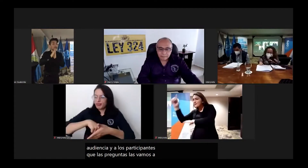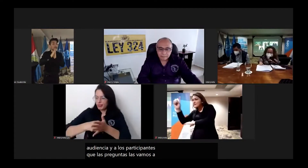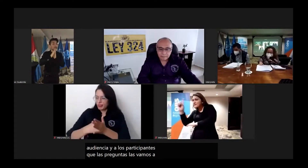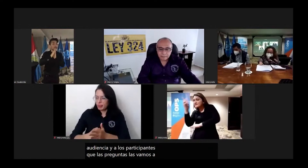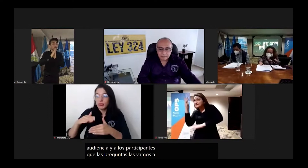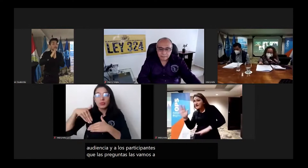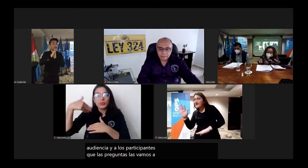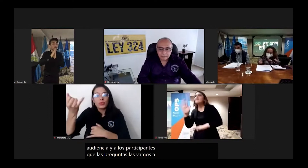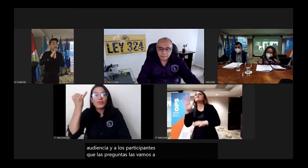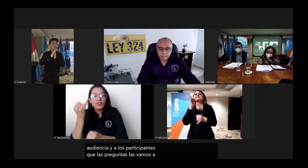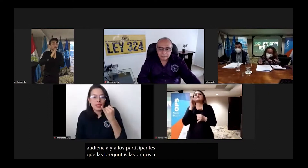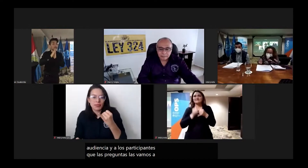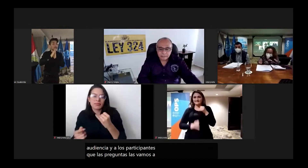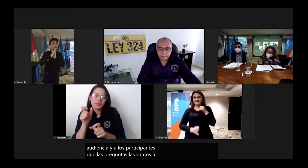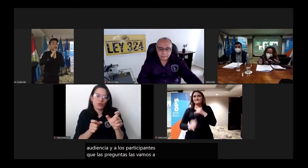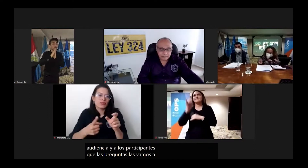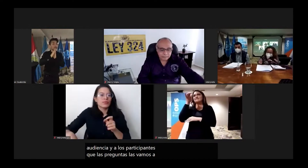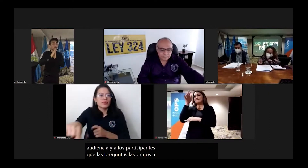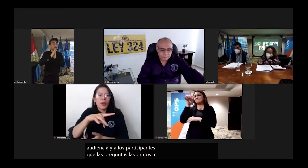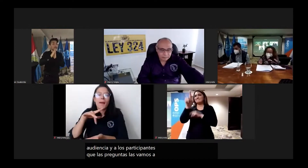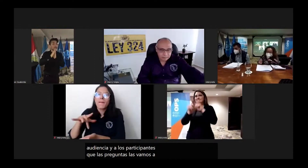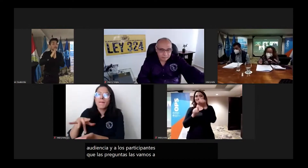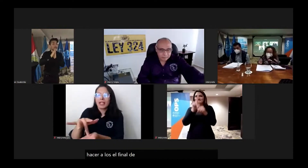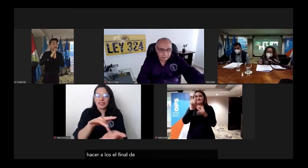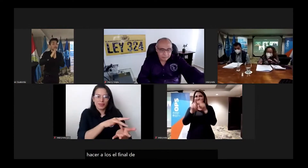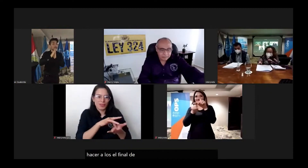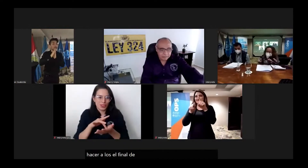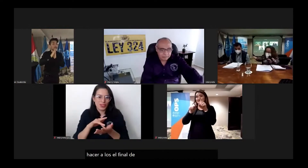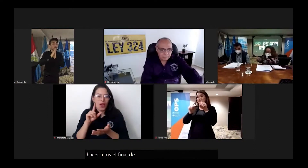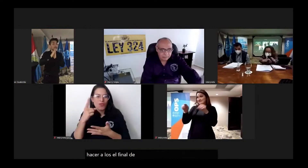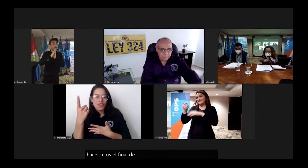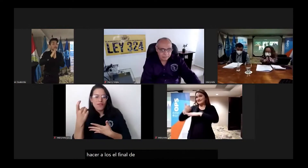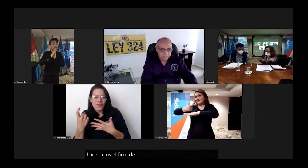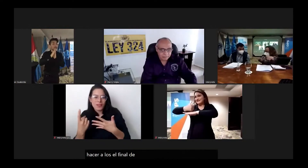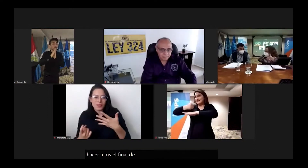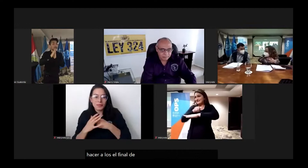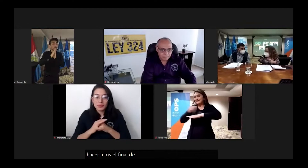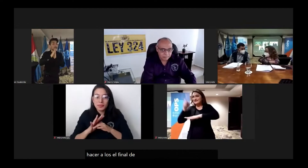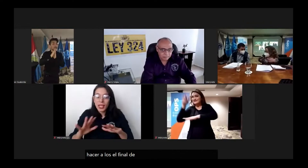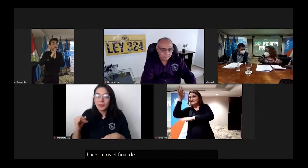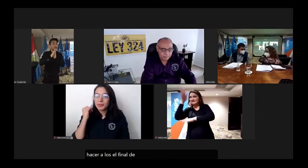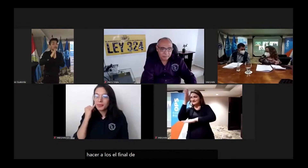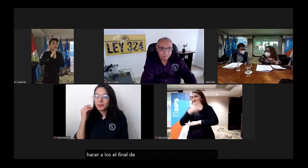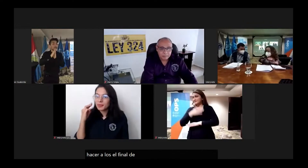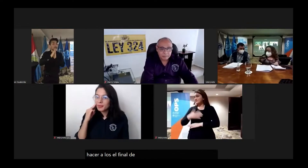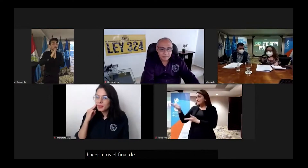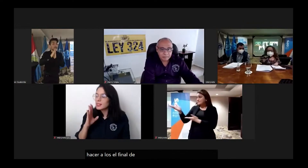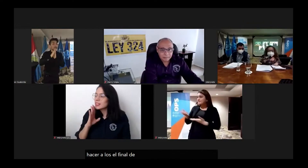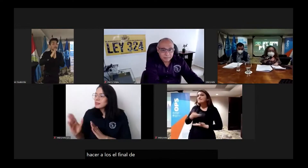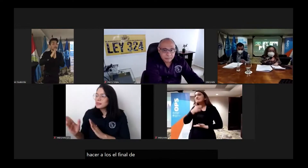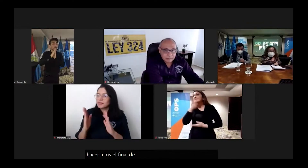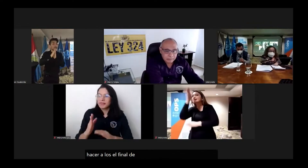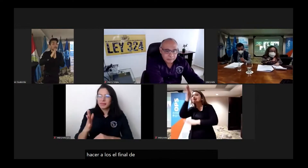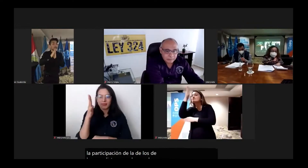de la participación de los panelistas que aún nos hacen falta. José Miguel, entonces, ¿nos puedes presentar al siguiente panelista, por